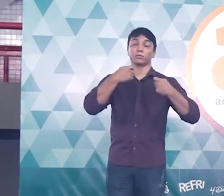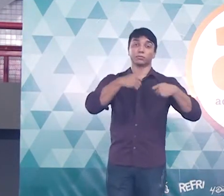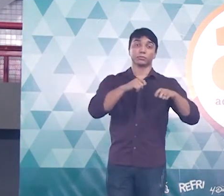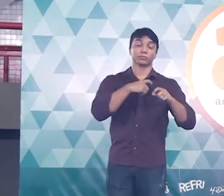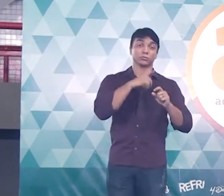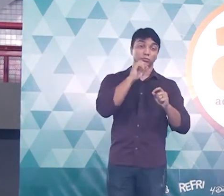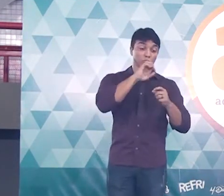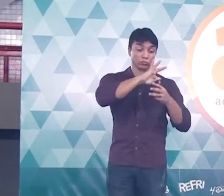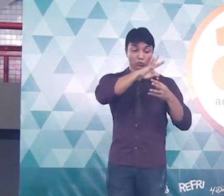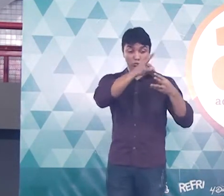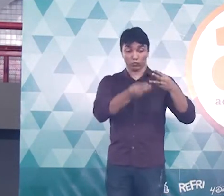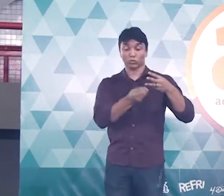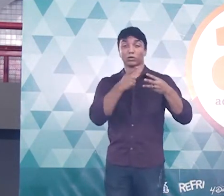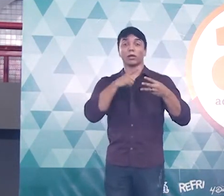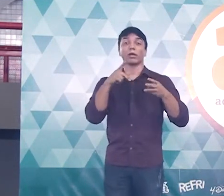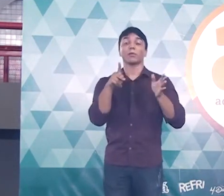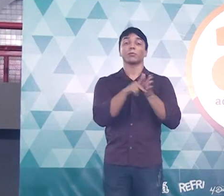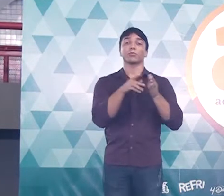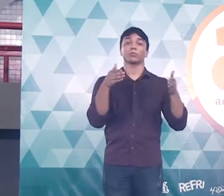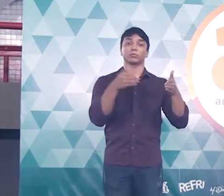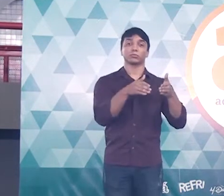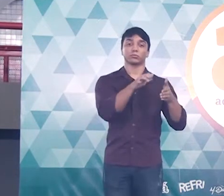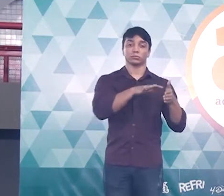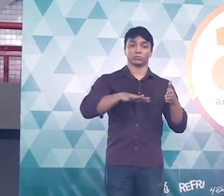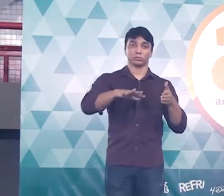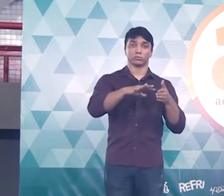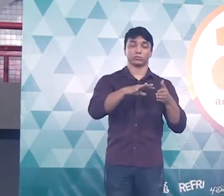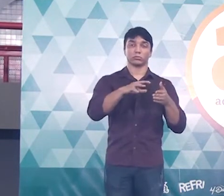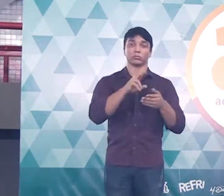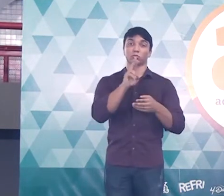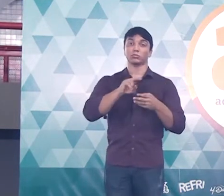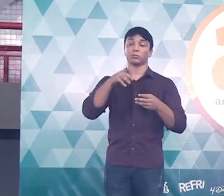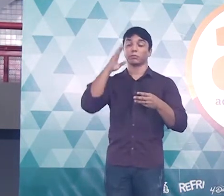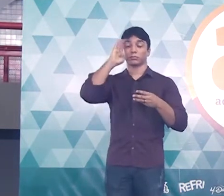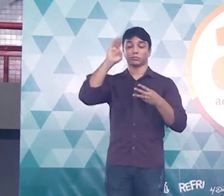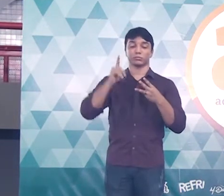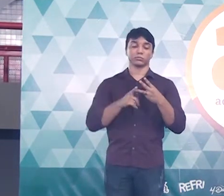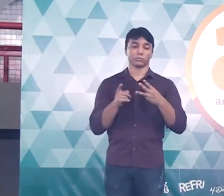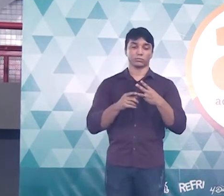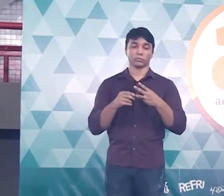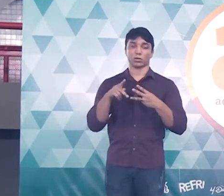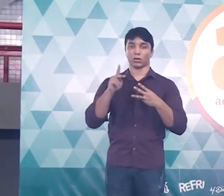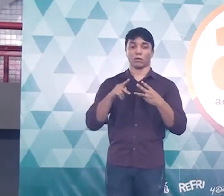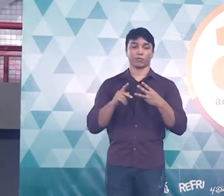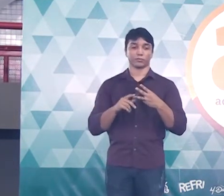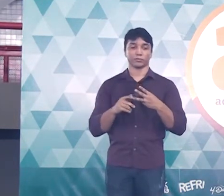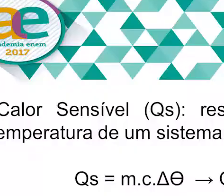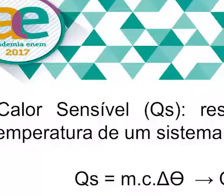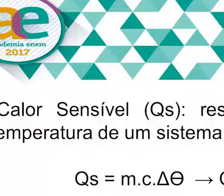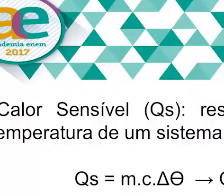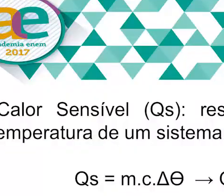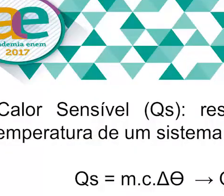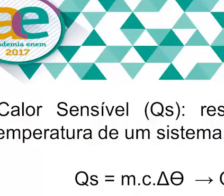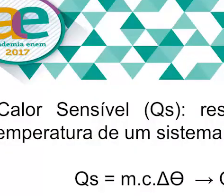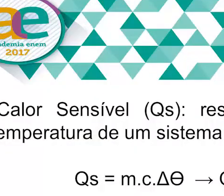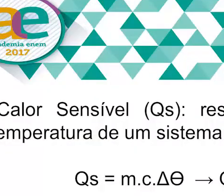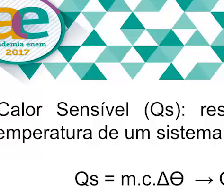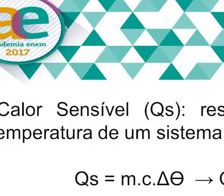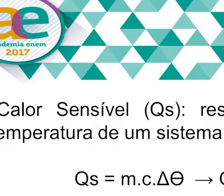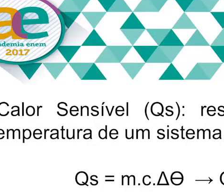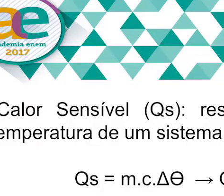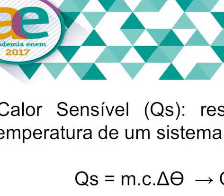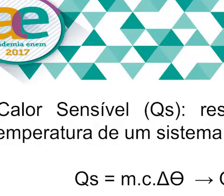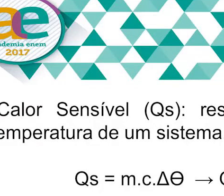muito nas ciências da escala Kelvin. E aí nós vamos começar a falar dos 2